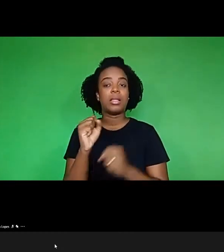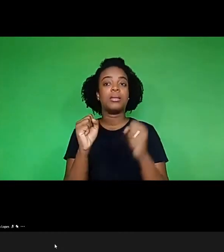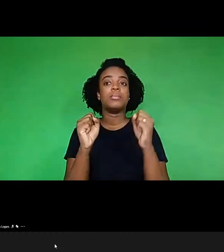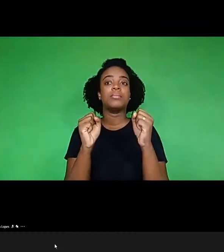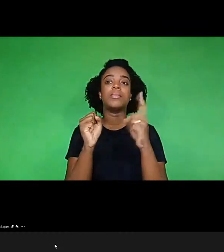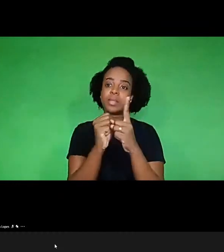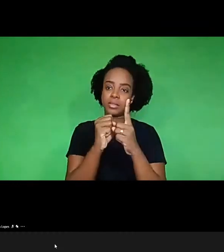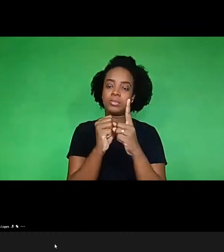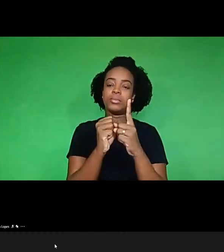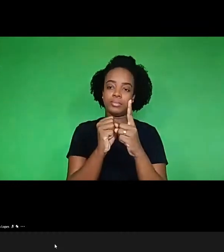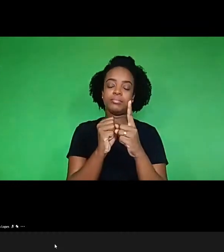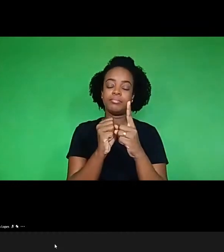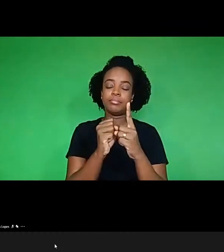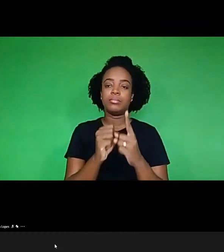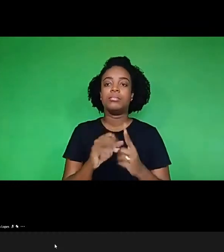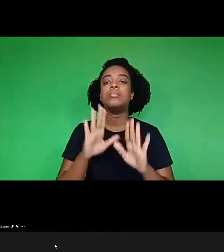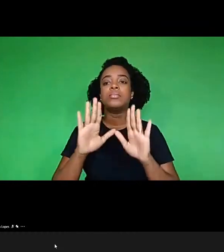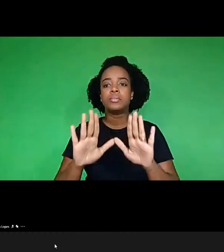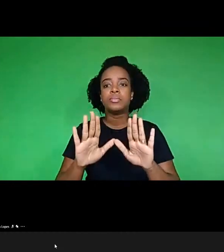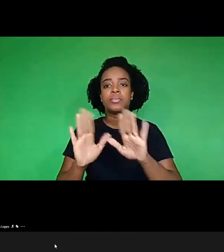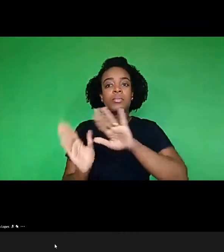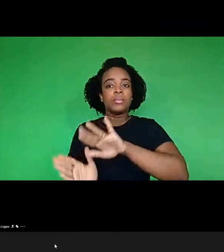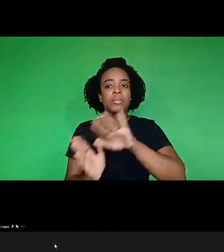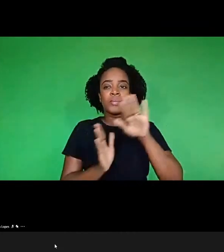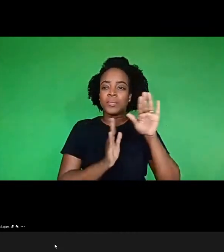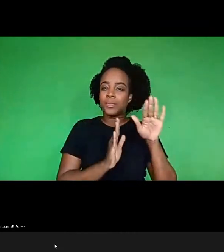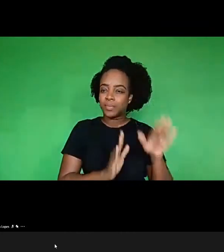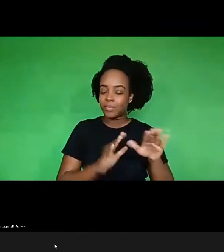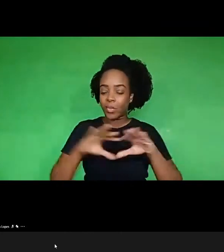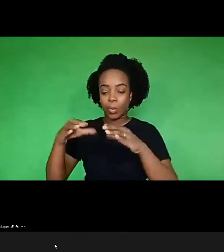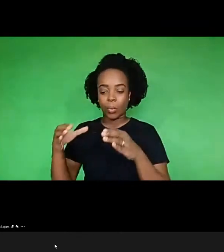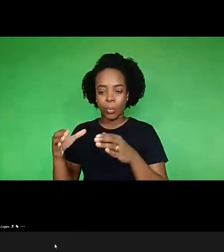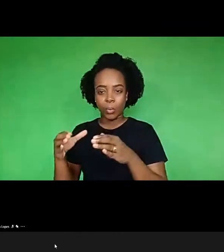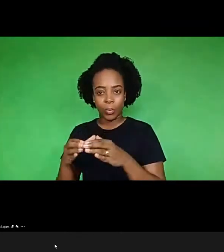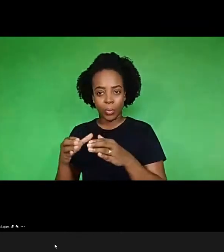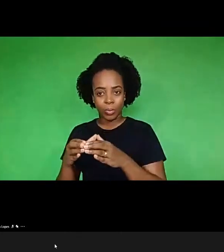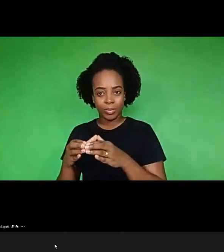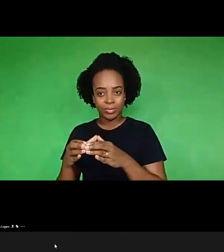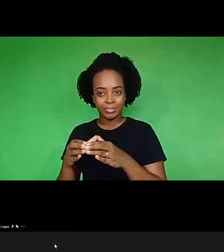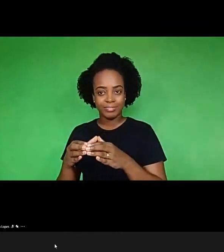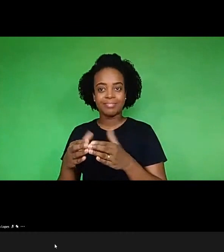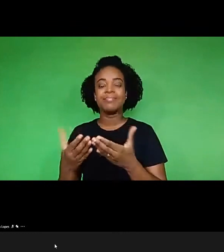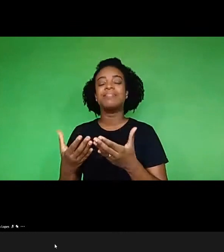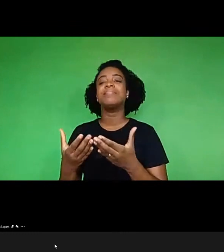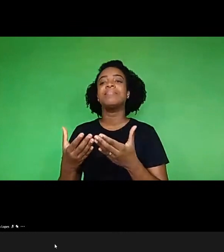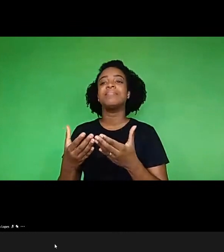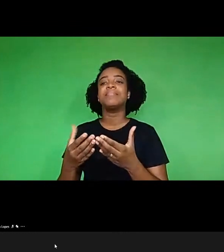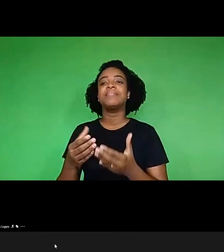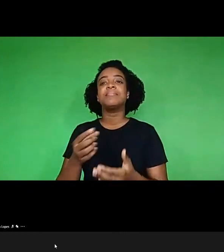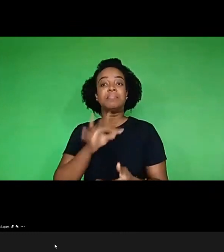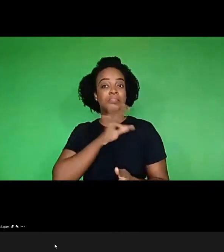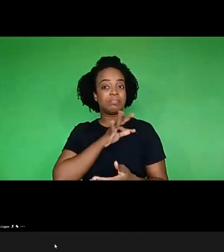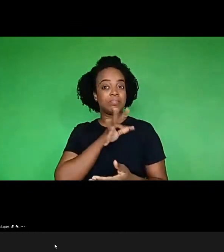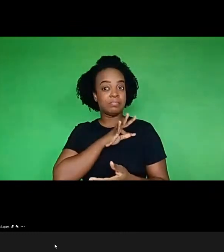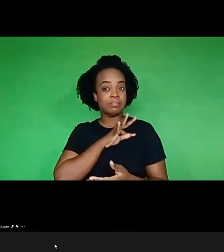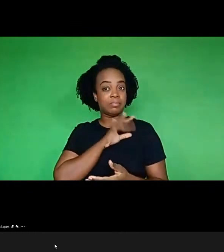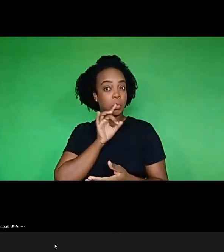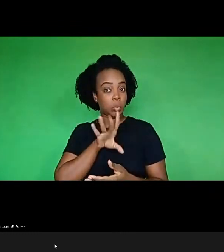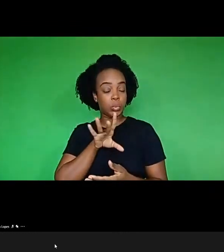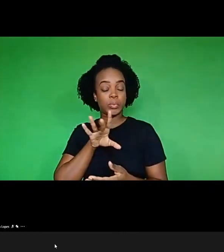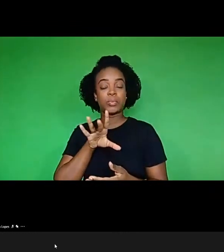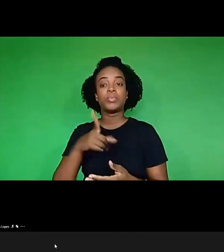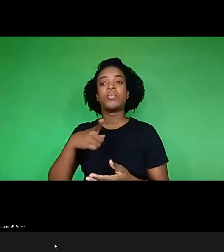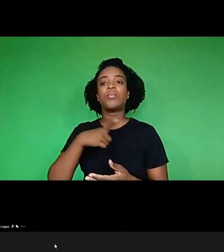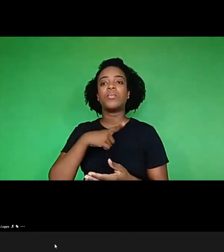subsequente, essa quantidade de horas é menor, é 30 horas. Então, por dia, os alunos do